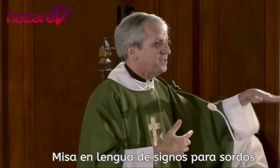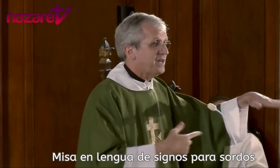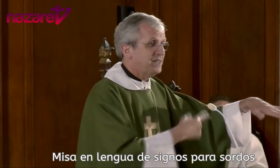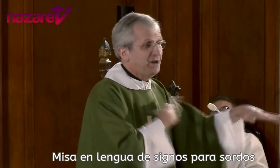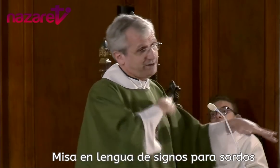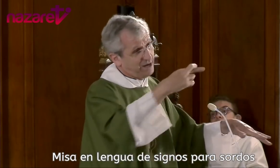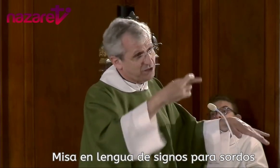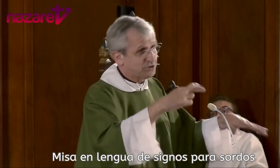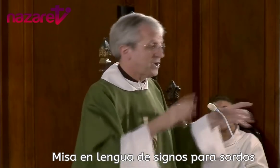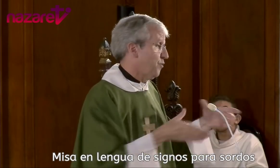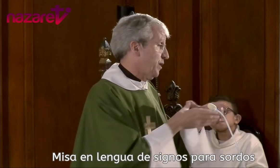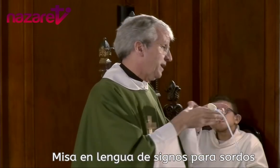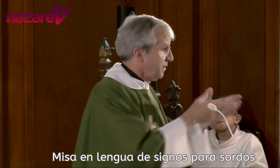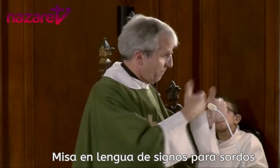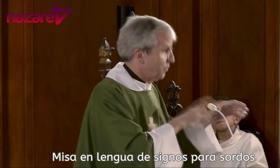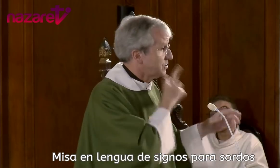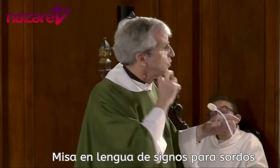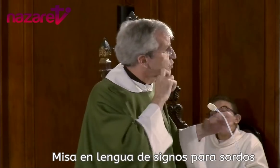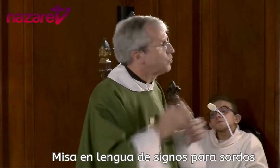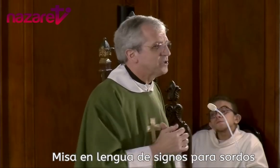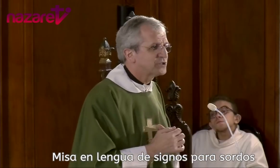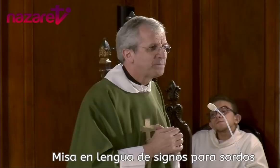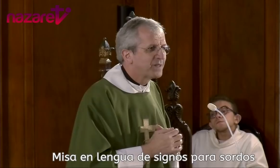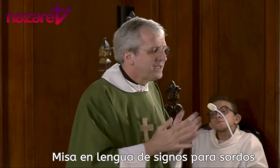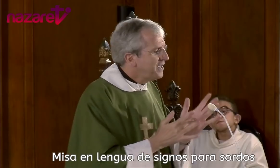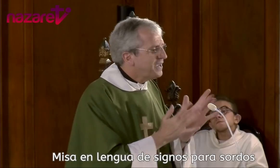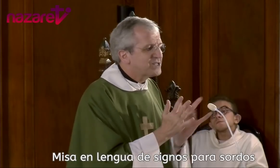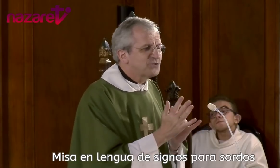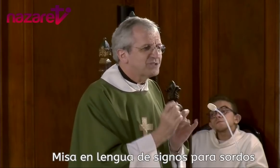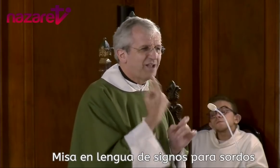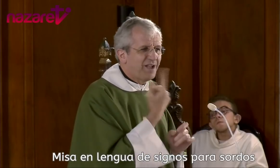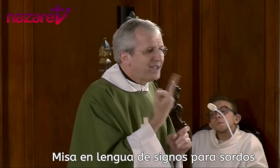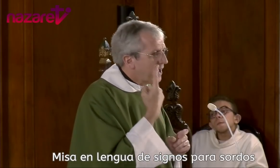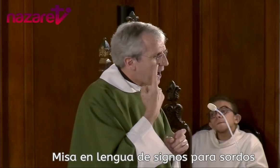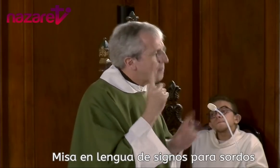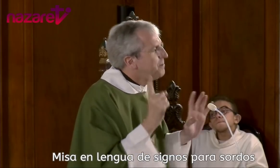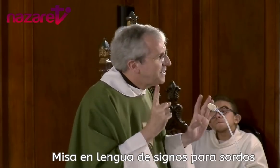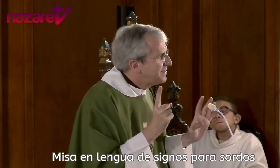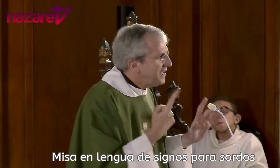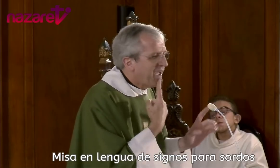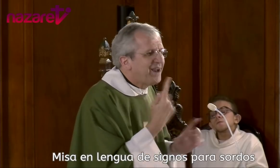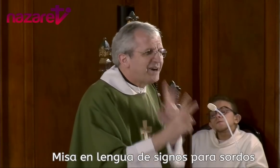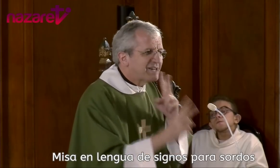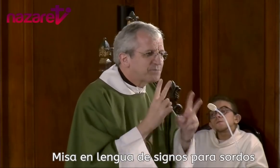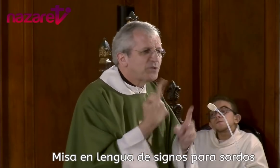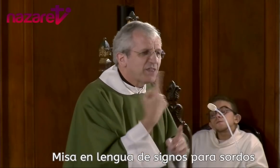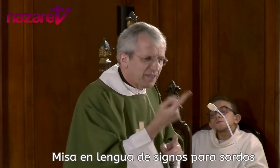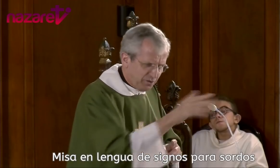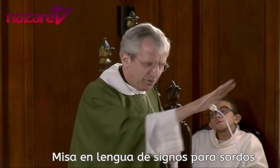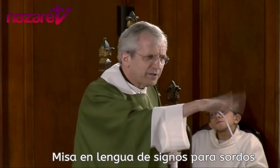sociedad religiosa como eran pues los judíos. Y Jesús hábilmente responde diciendo,